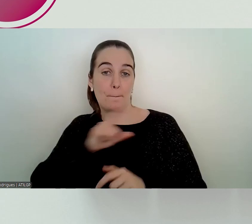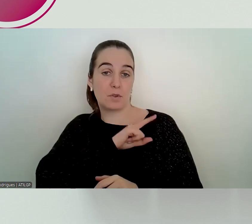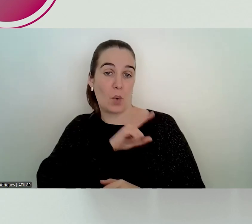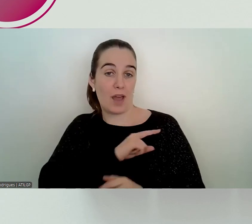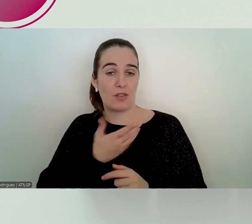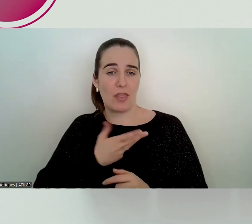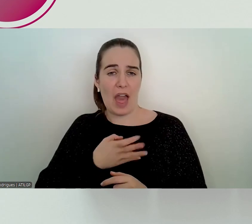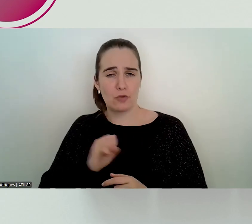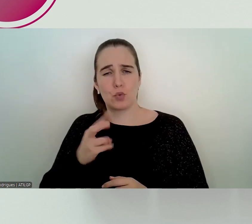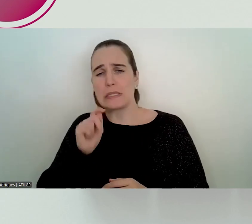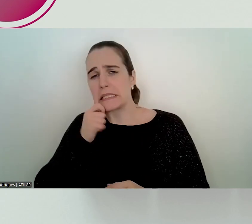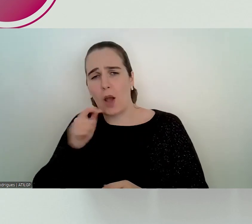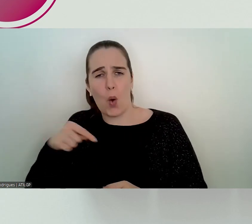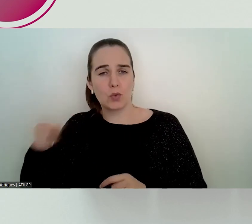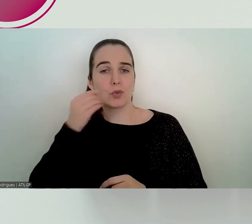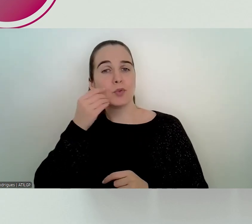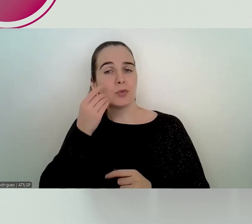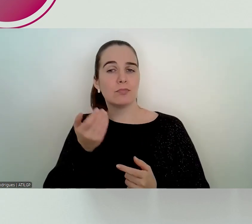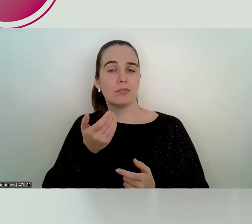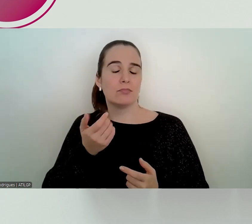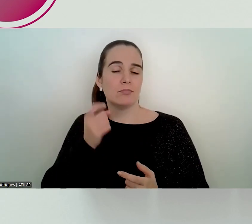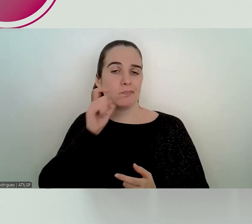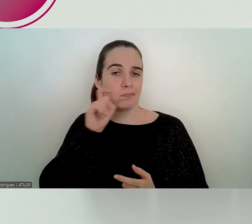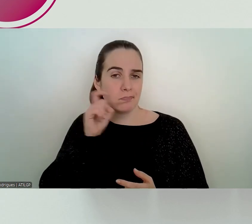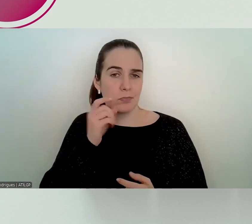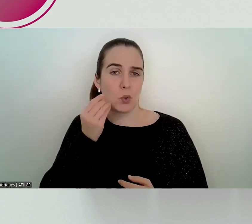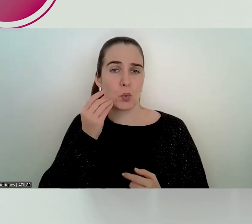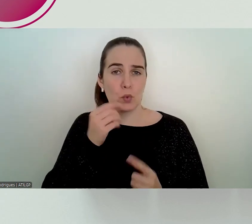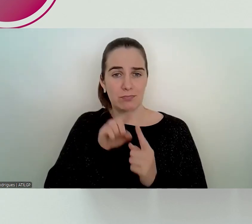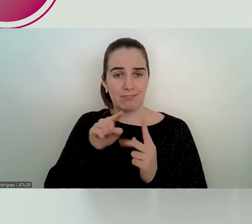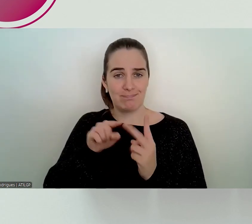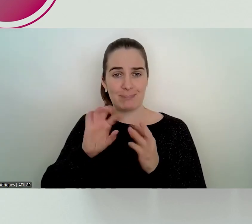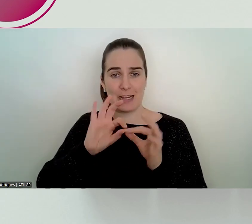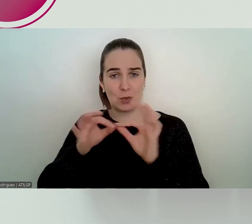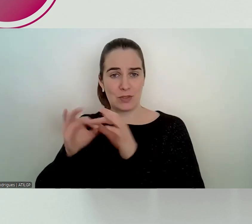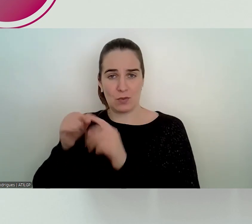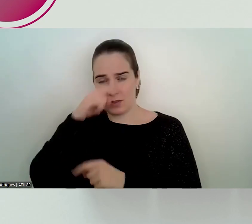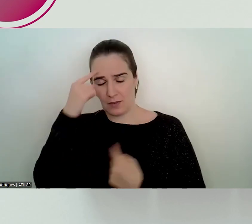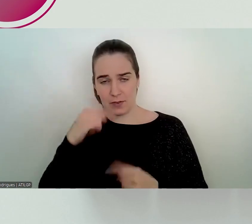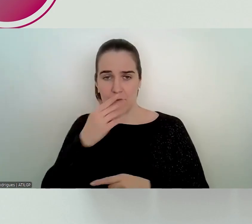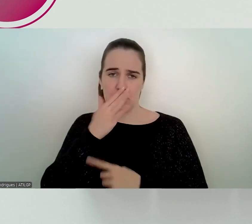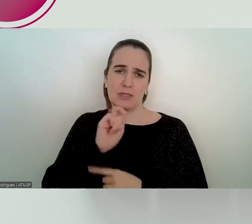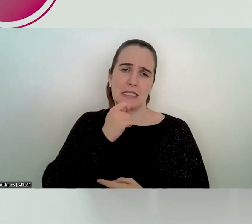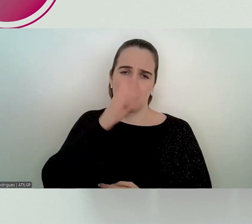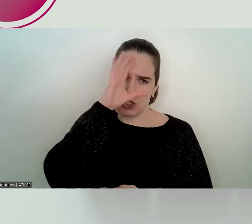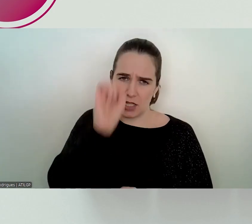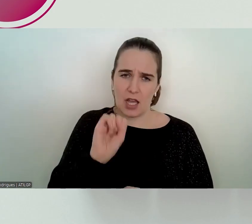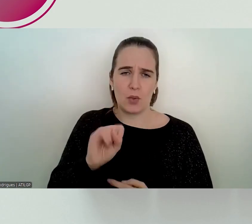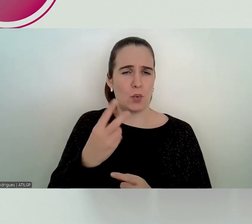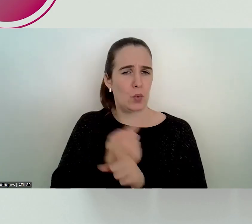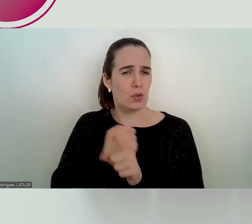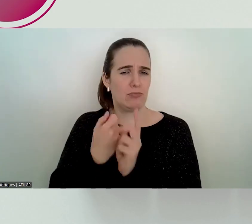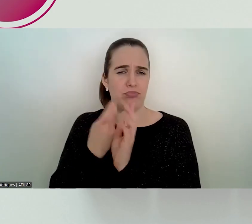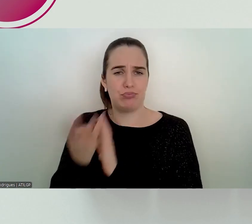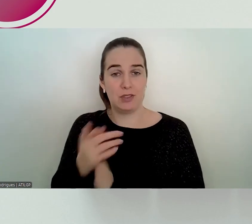outros segredos, naturalmente, para além dos dados pessoais que poderão existir, sejam segredo de Estado, etc, etc. E, portanto, acabou por,